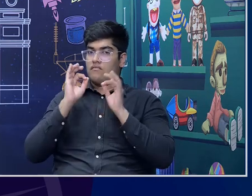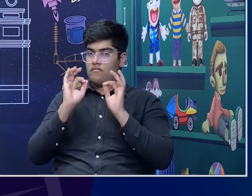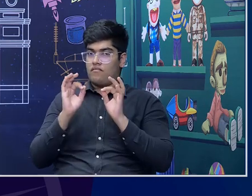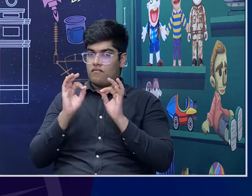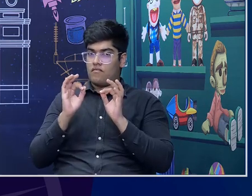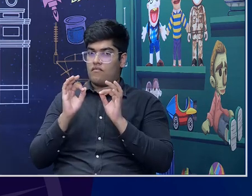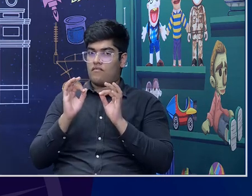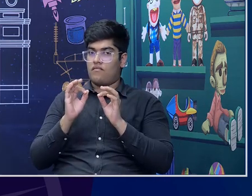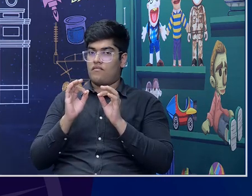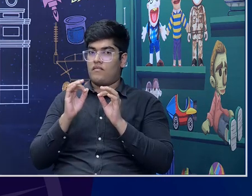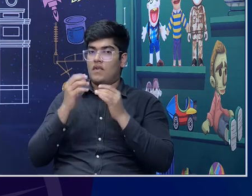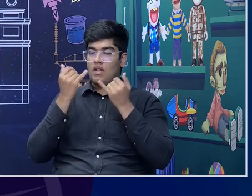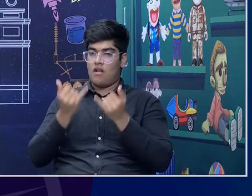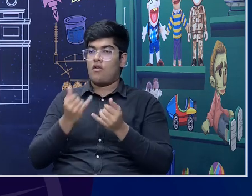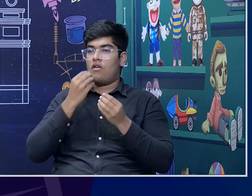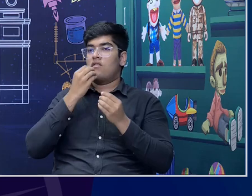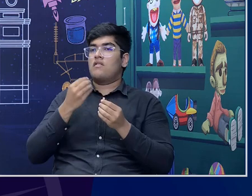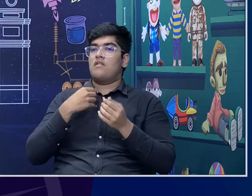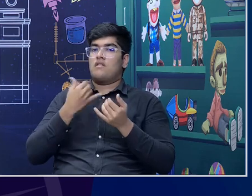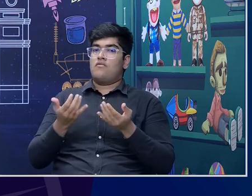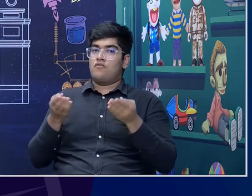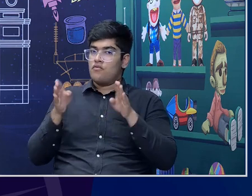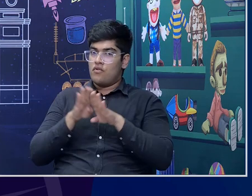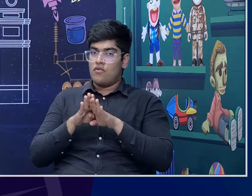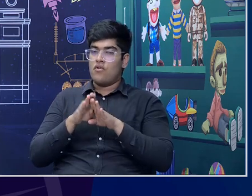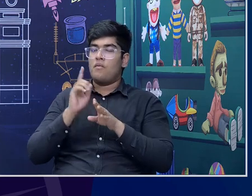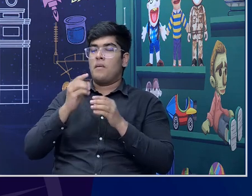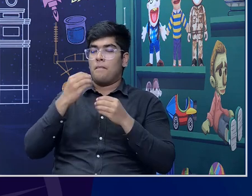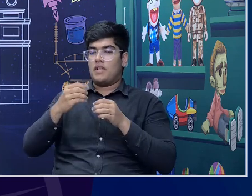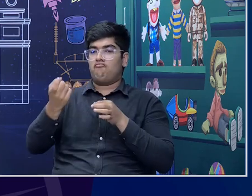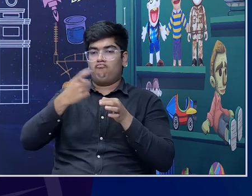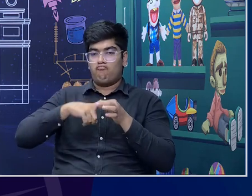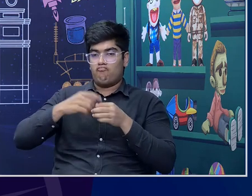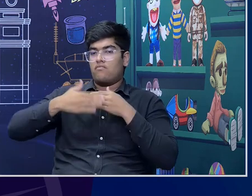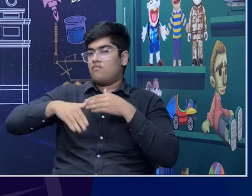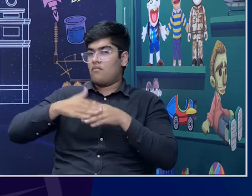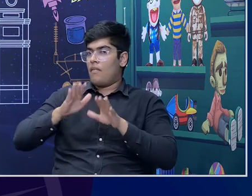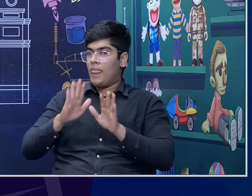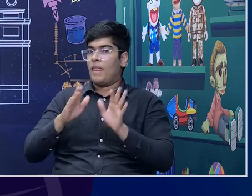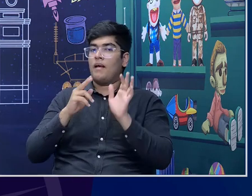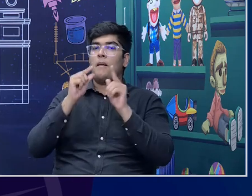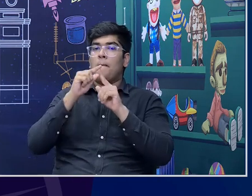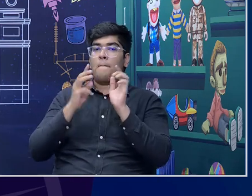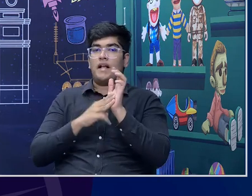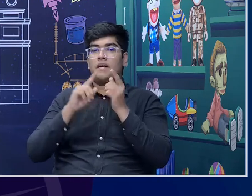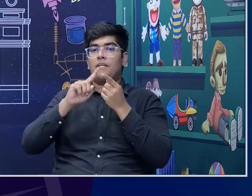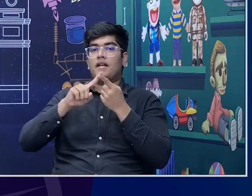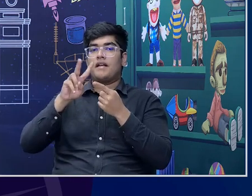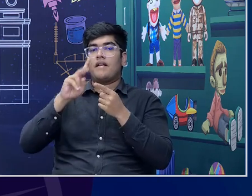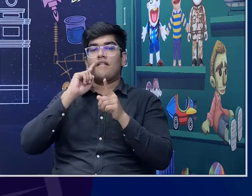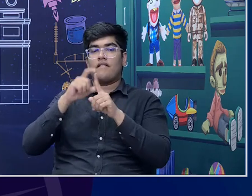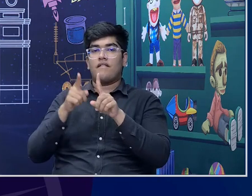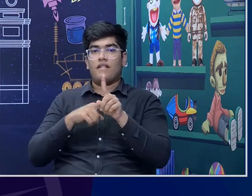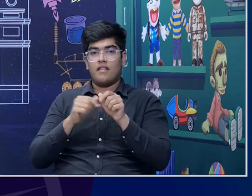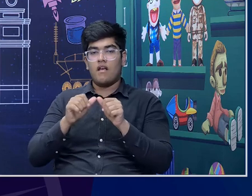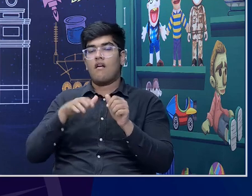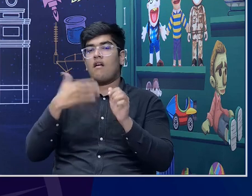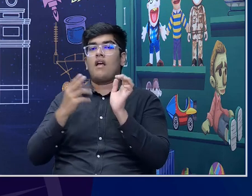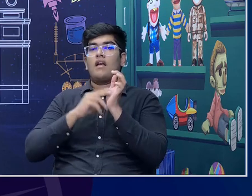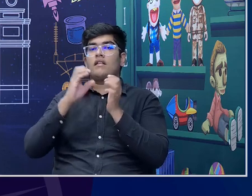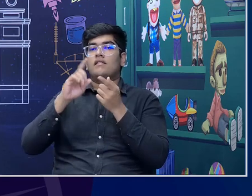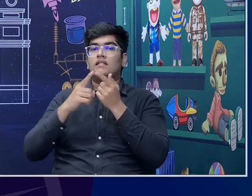तो फिलहाल हमें दीजिए अजाज़त लेकिन आप बने रहें एविद्या चानल पर देखते रहें ncrt.official बहुत सारी